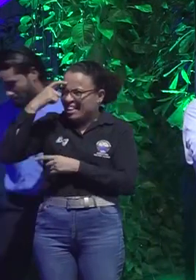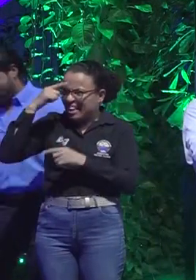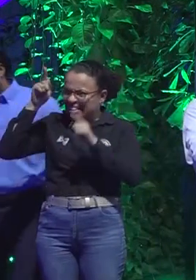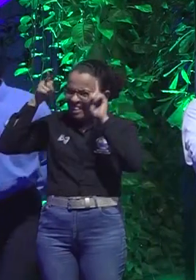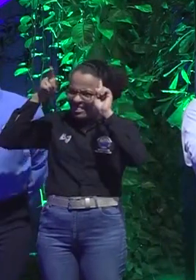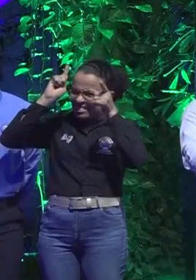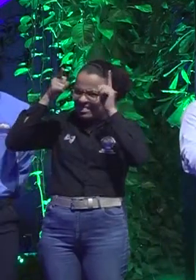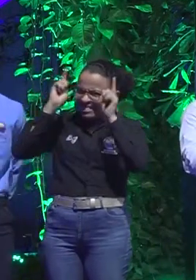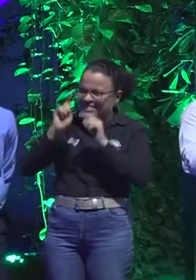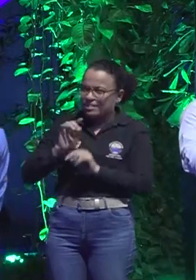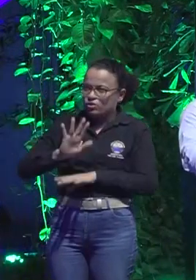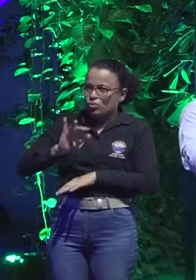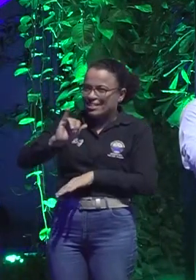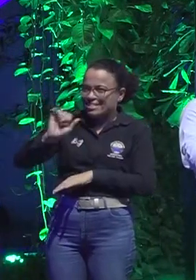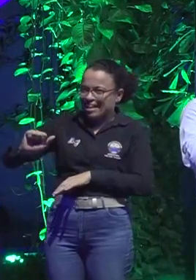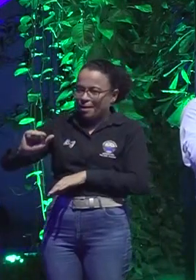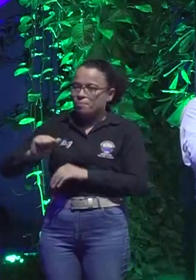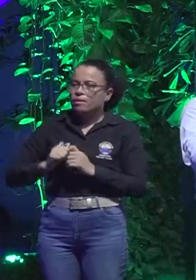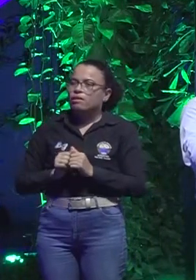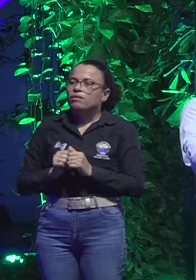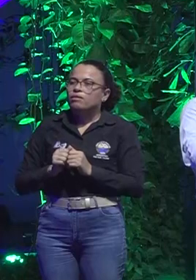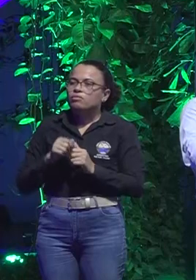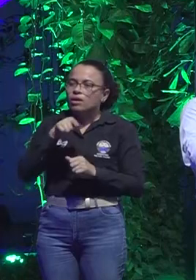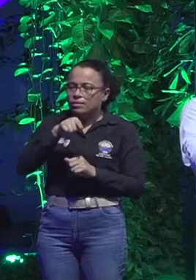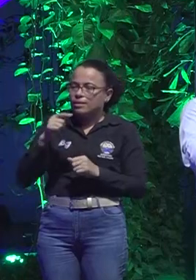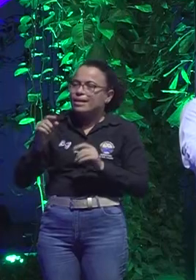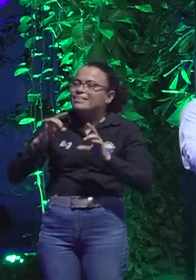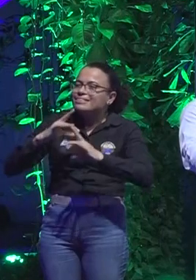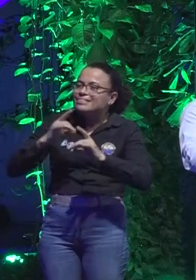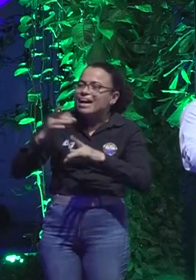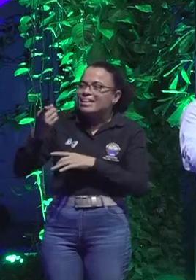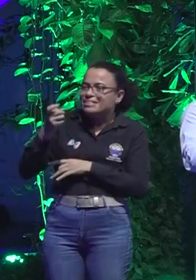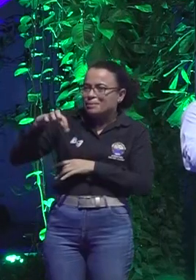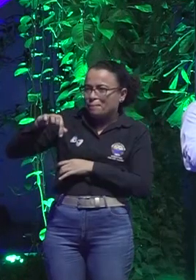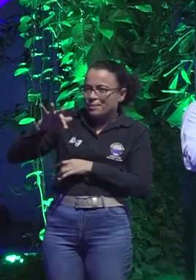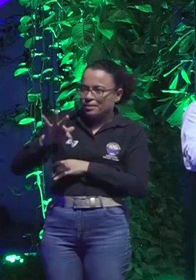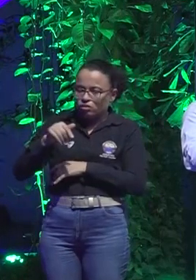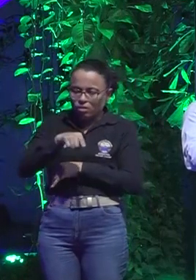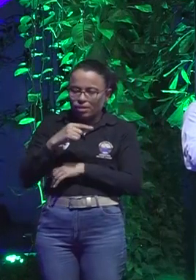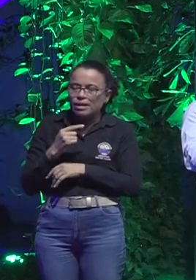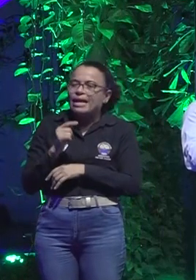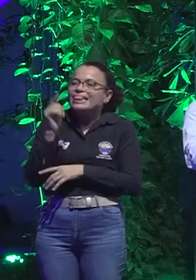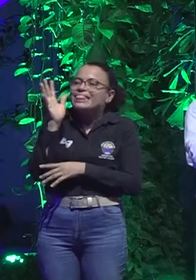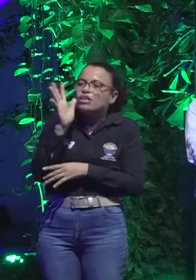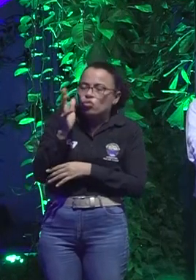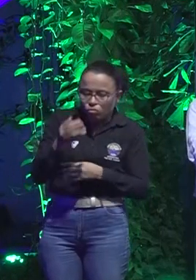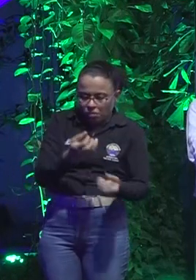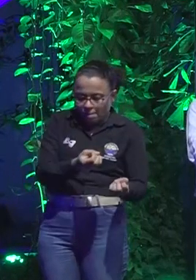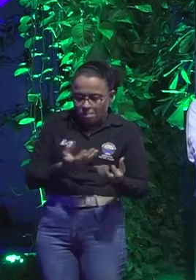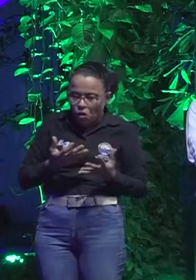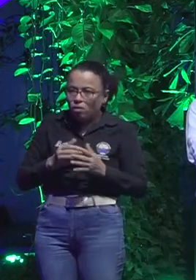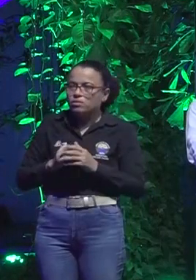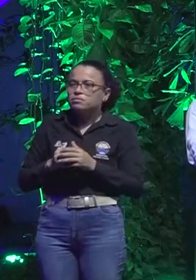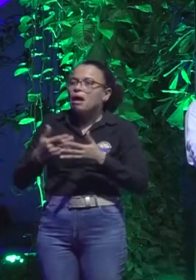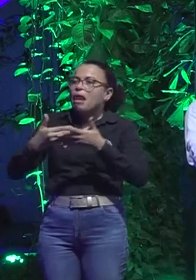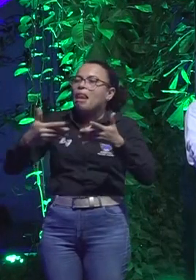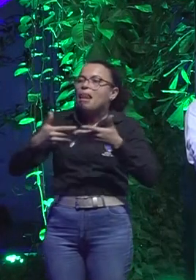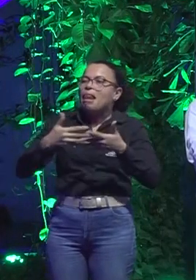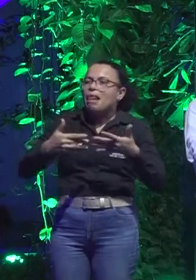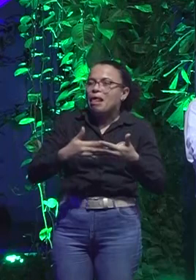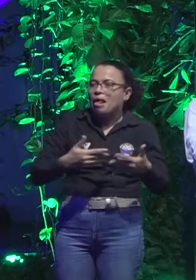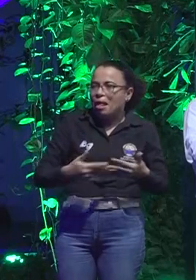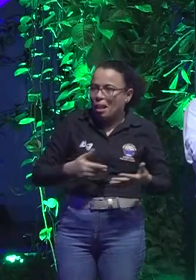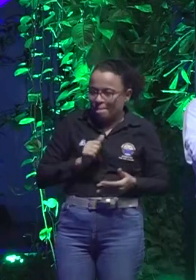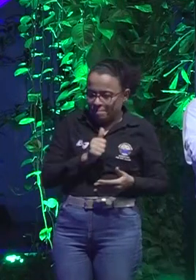no puedo mentir y no podía plagiar a ChatGPT, pero lo sorprendente fue que más de la mitad del auditorio me aplaudió y algunos hasta lloraron, pero además